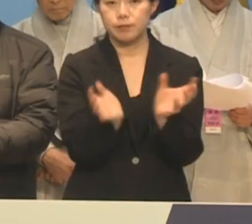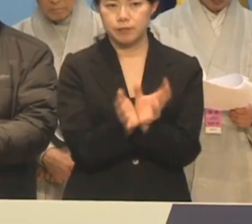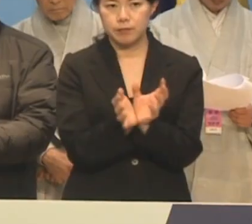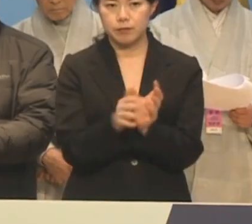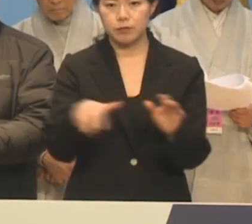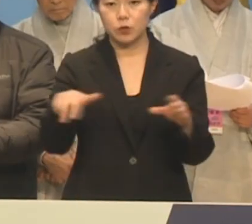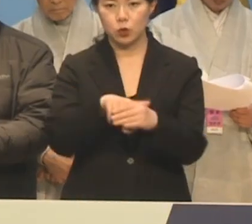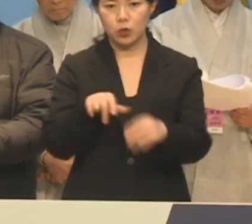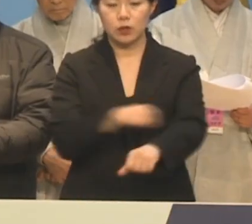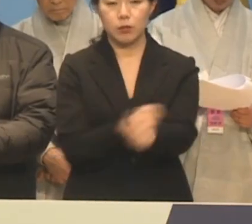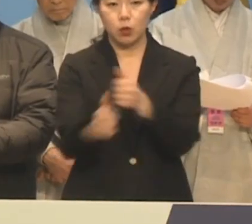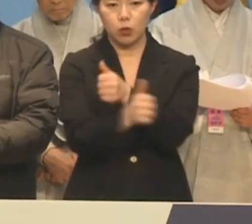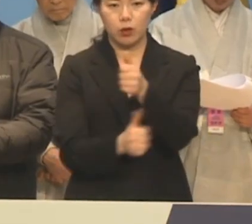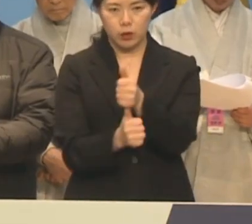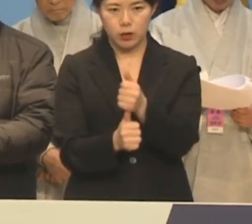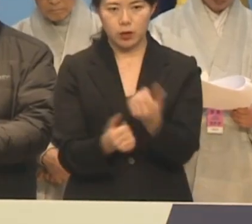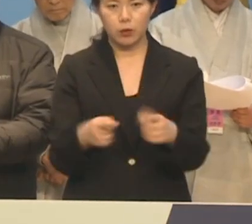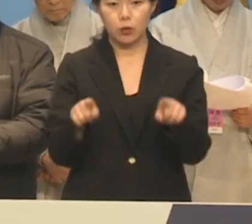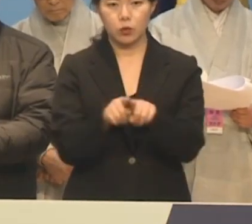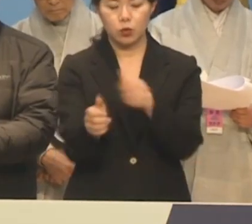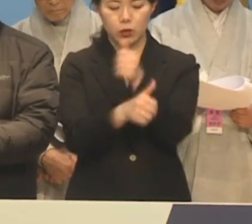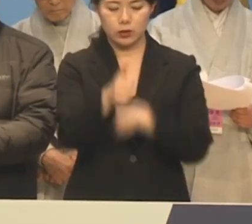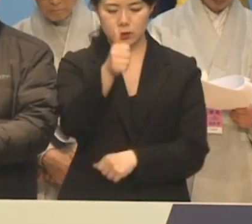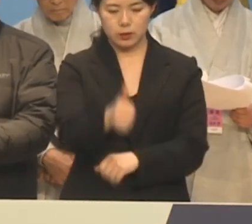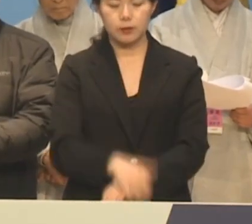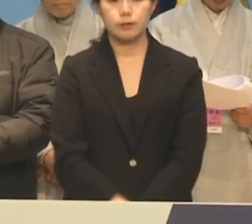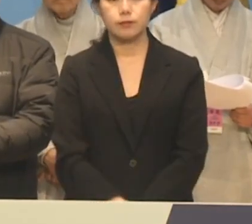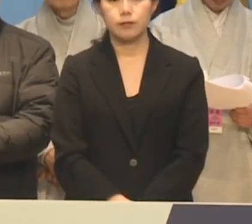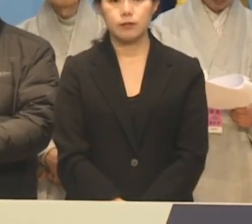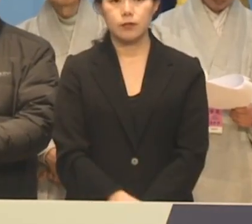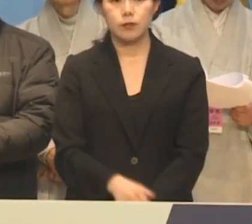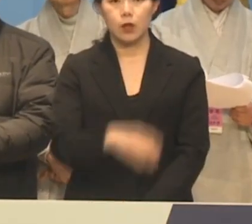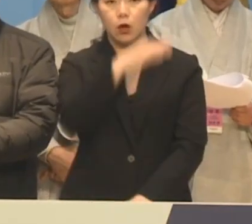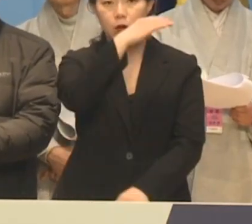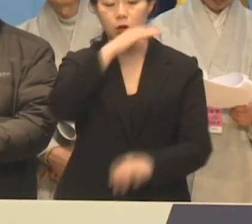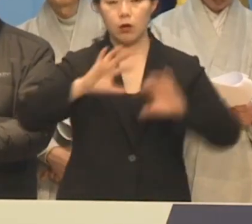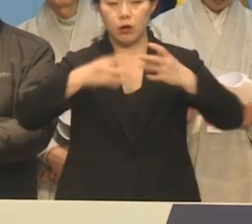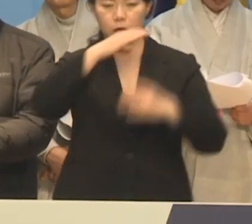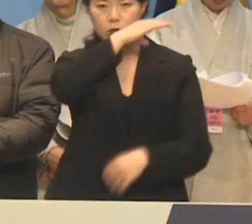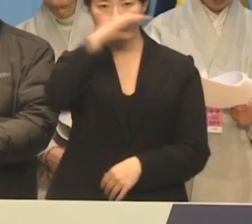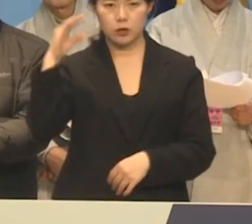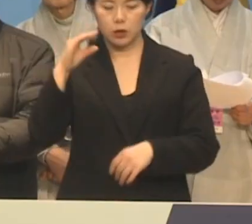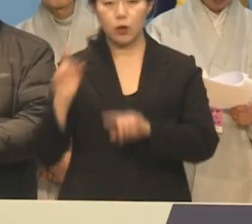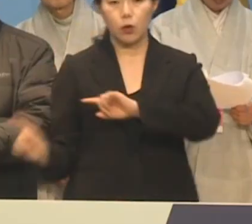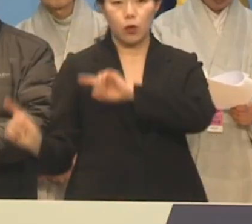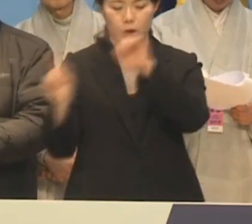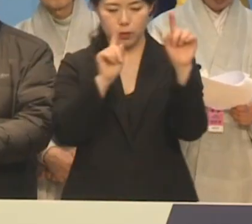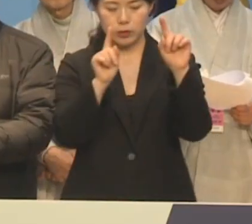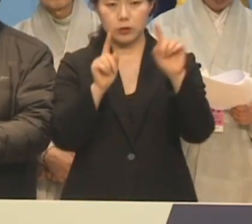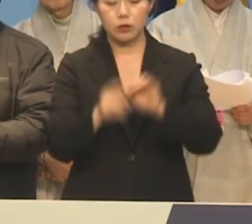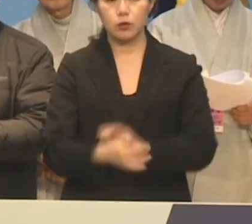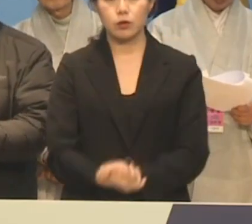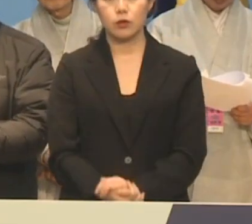더불어민주당 종교특별위원회 공동위원장단, 헌정 질서